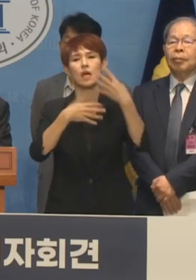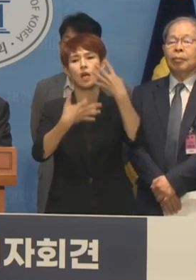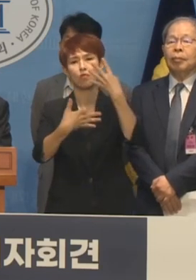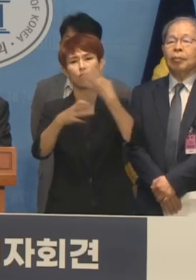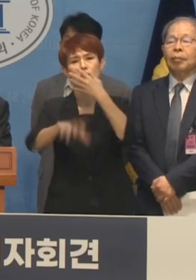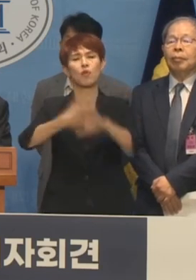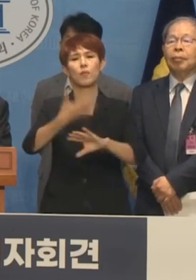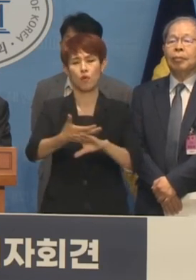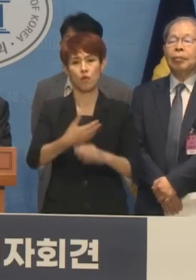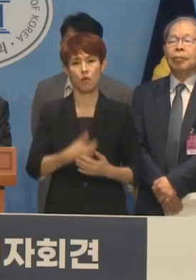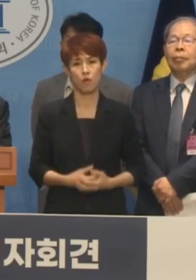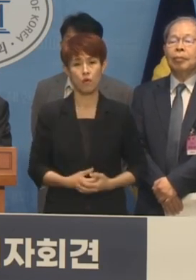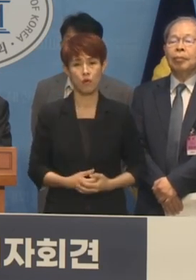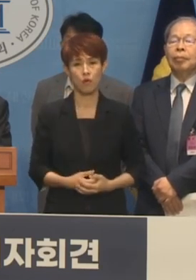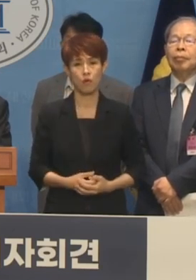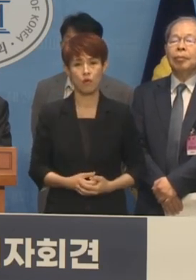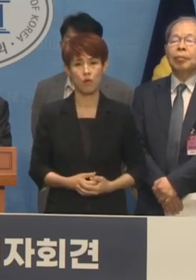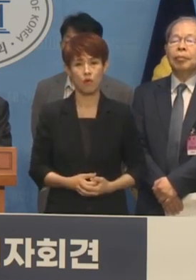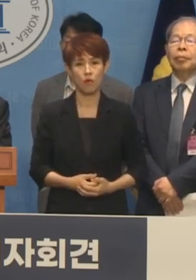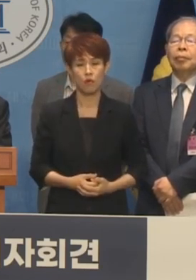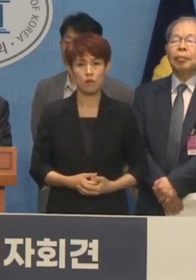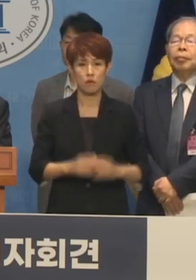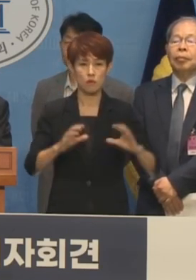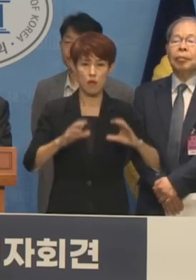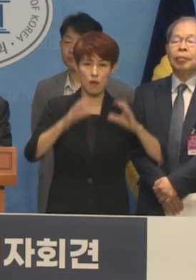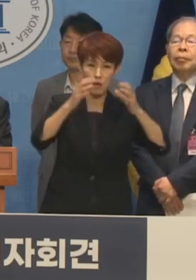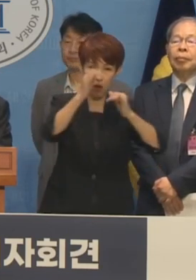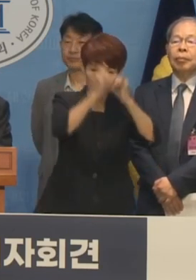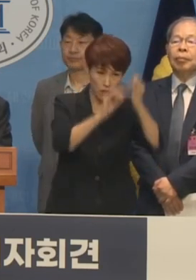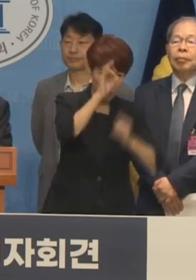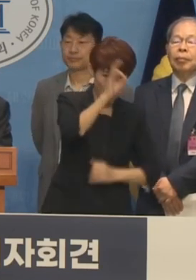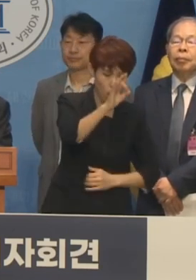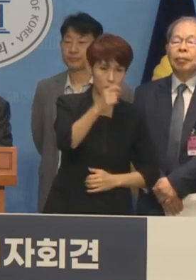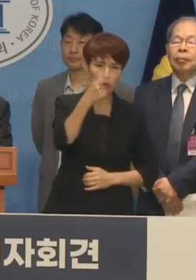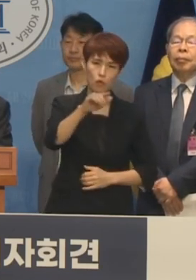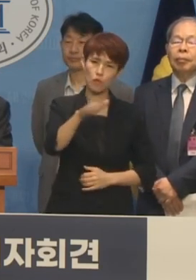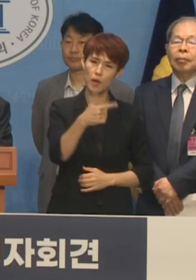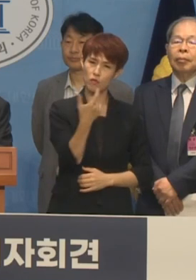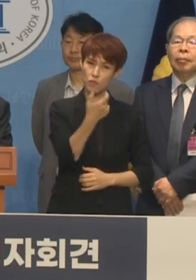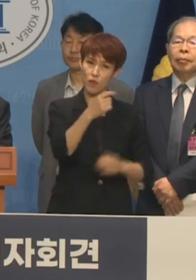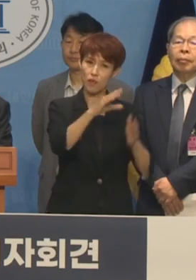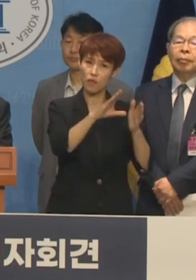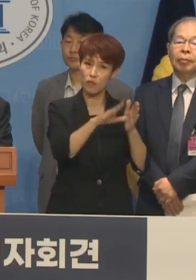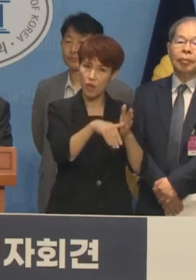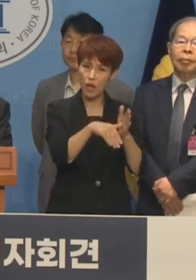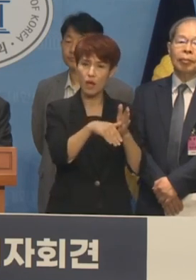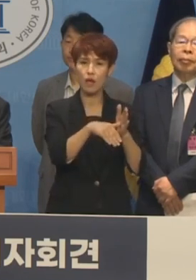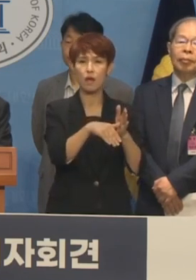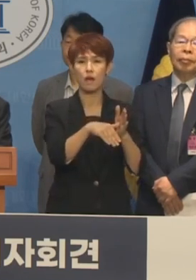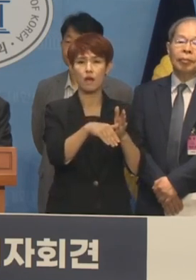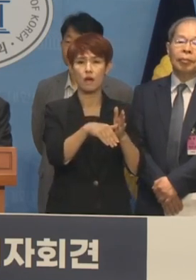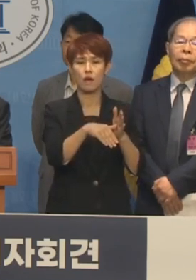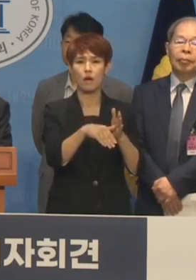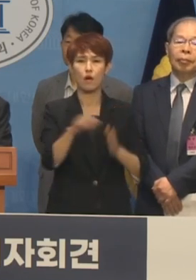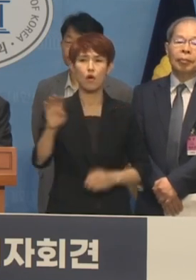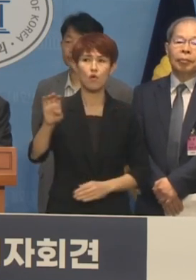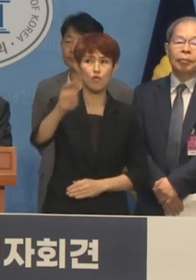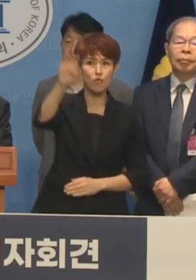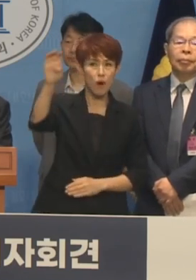혁명입니다. 또 4월 혁명은 세계사적으로 60년대 되면 이른바 스튜던트 파워라고 해갖고